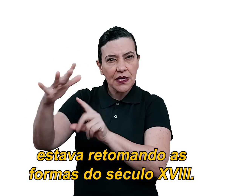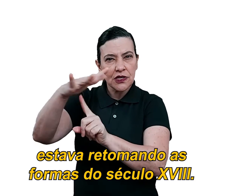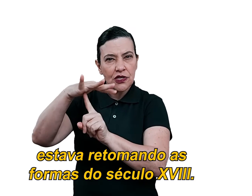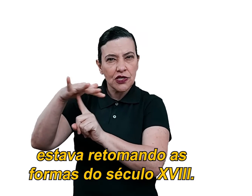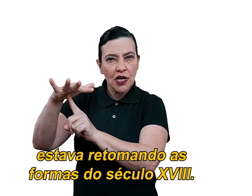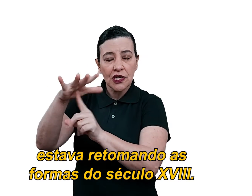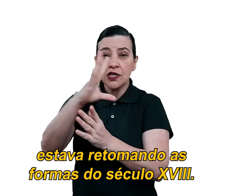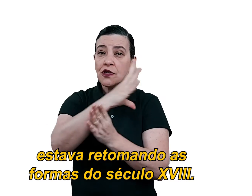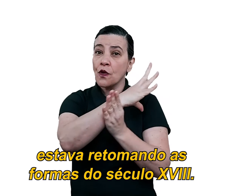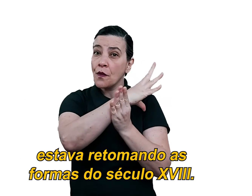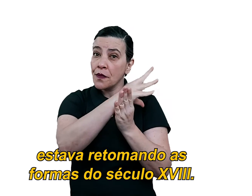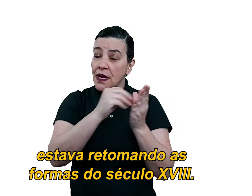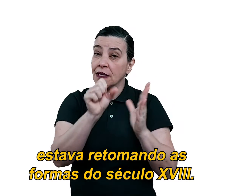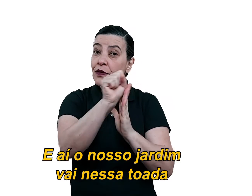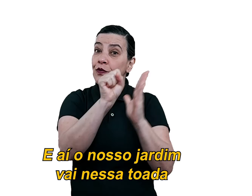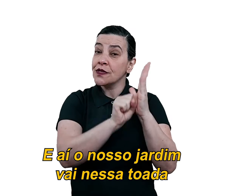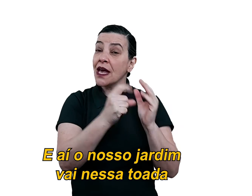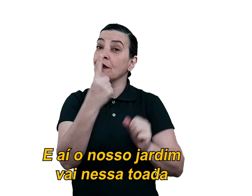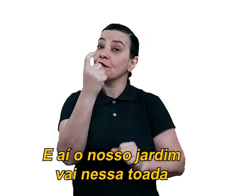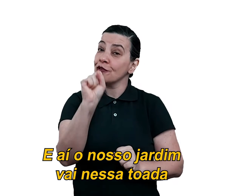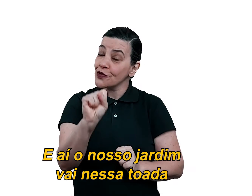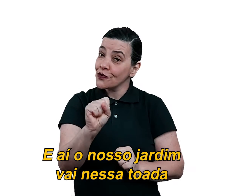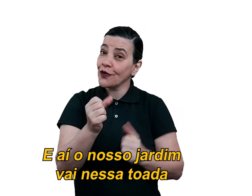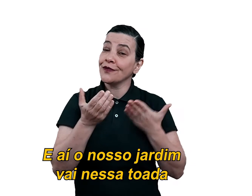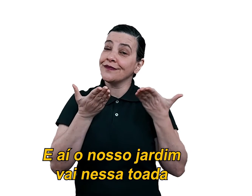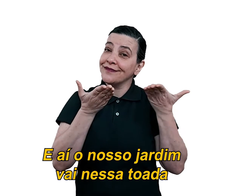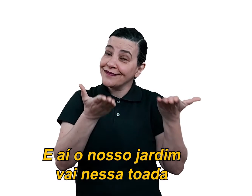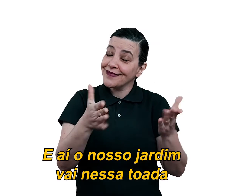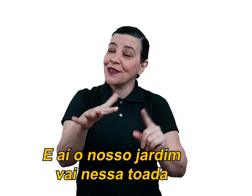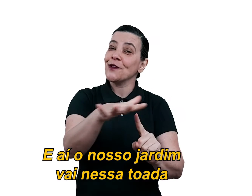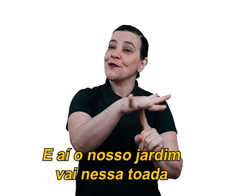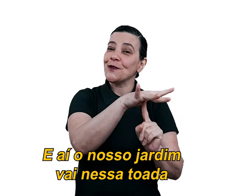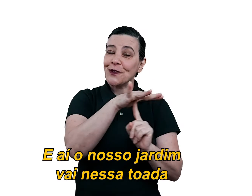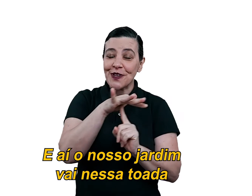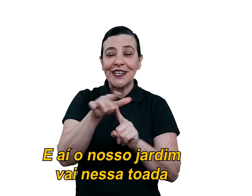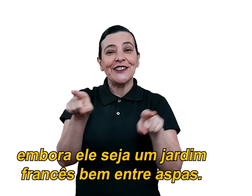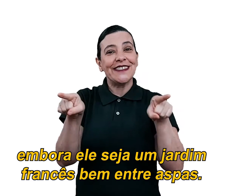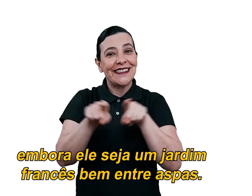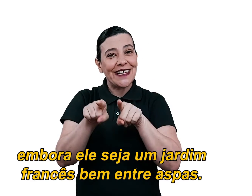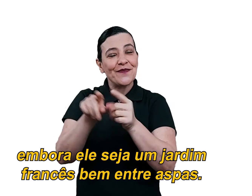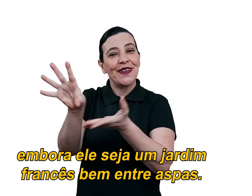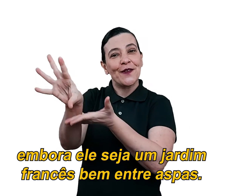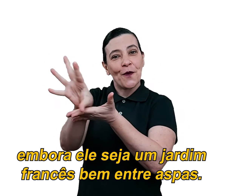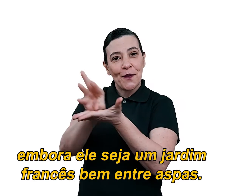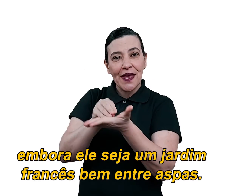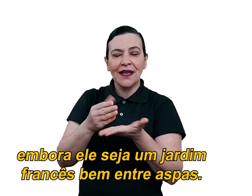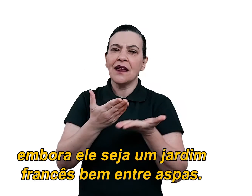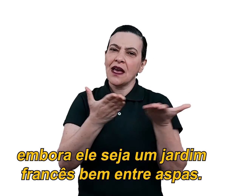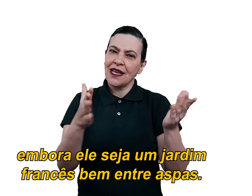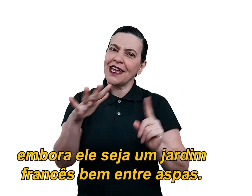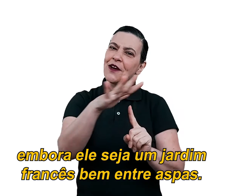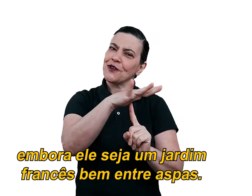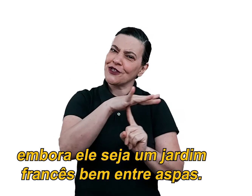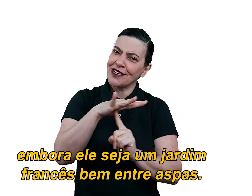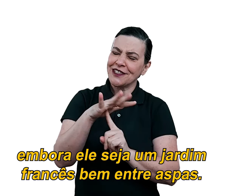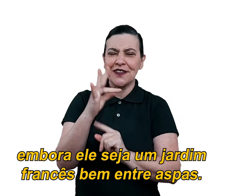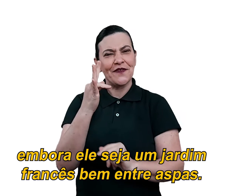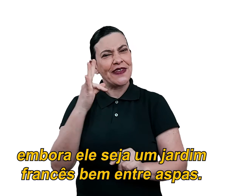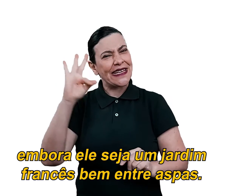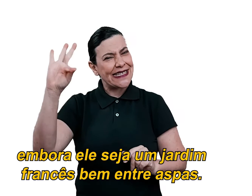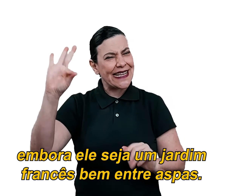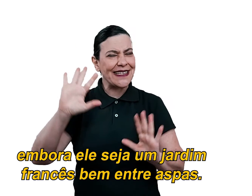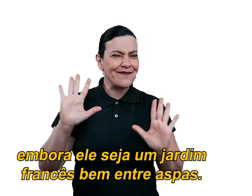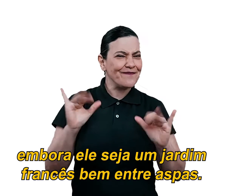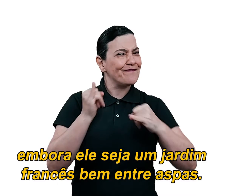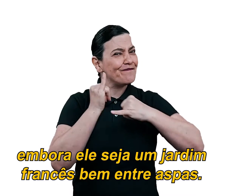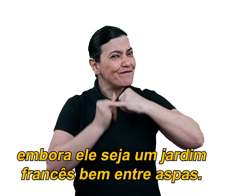formas dos jardins do século XVIII. E aí o nosso jardim vai nessa toada, embora ele seja um jardim francês